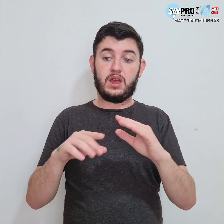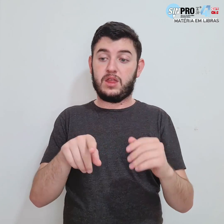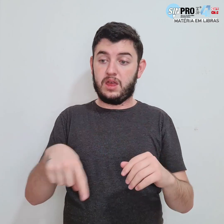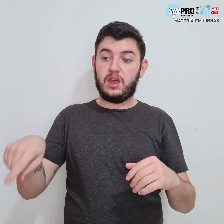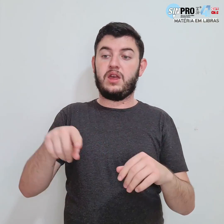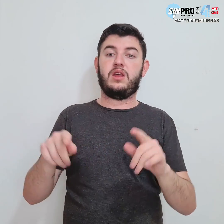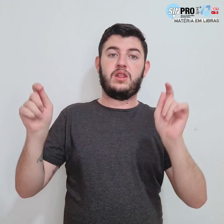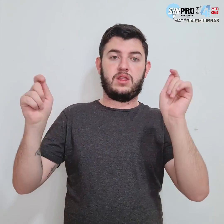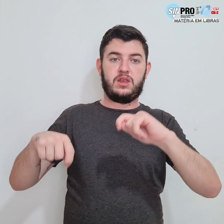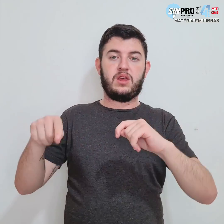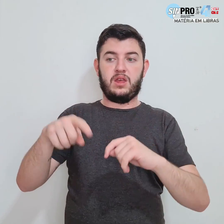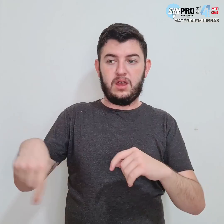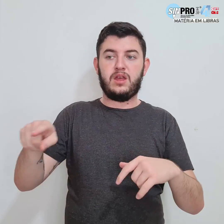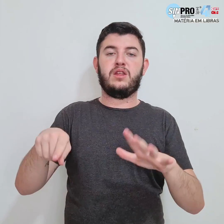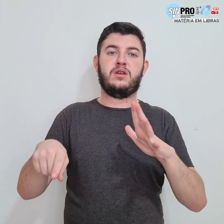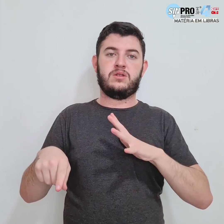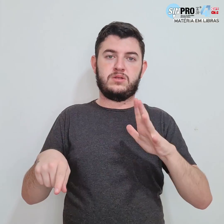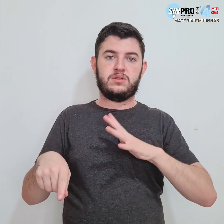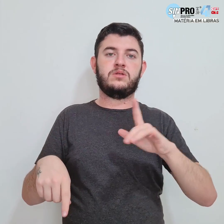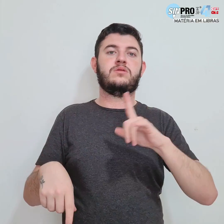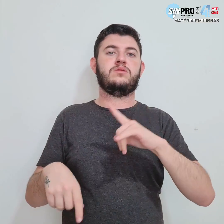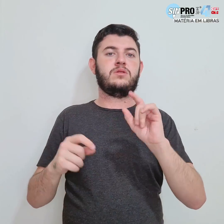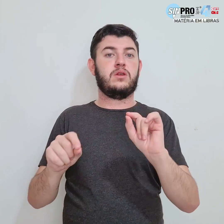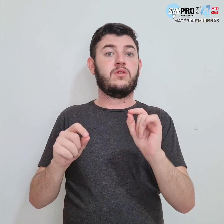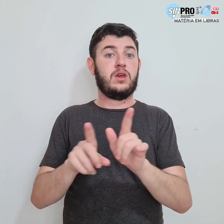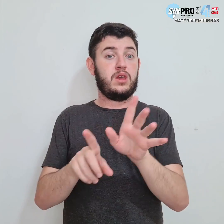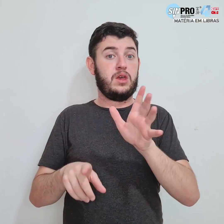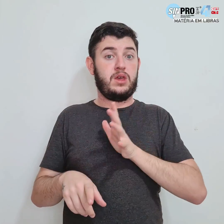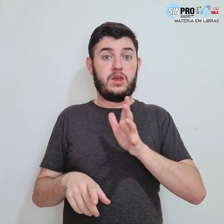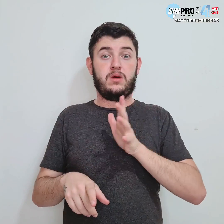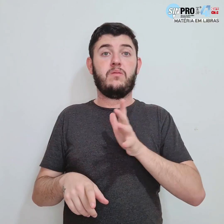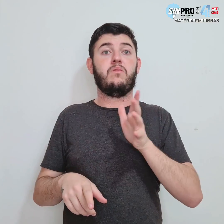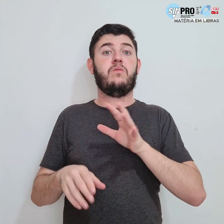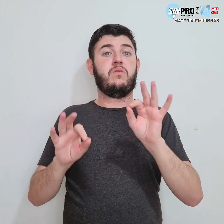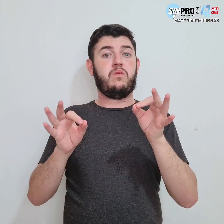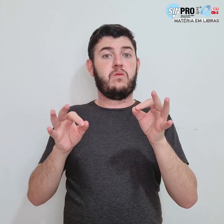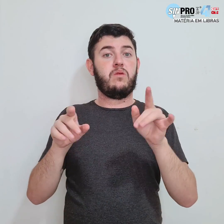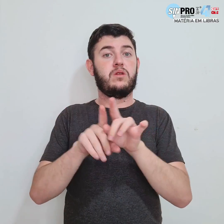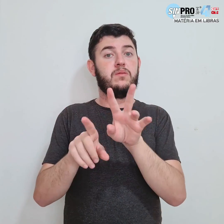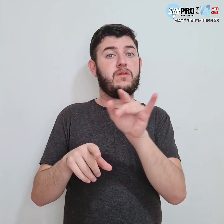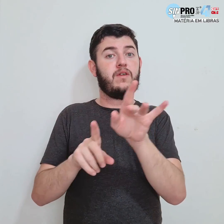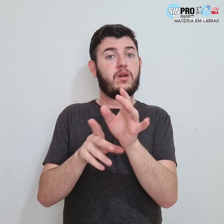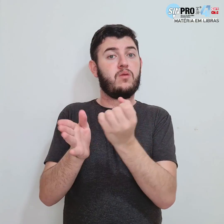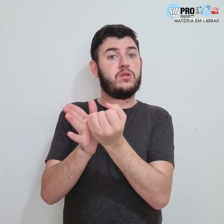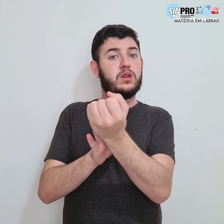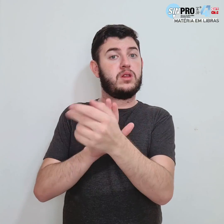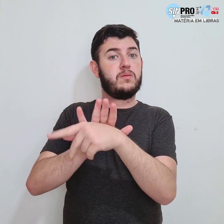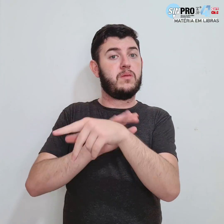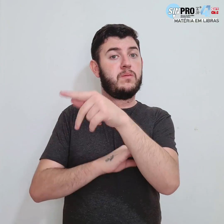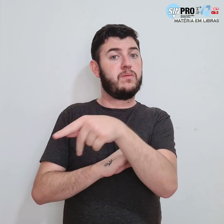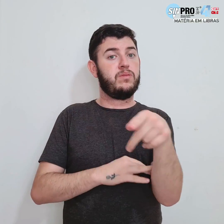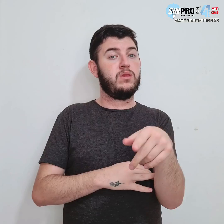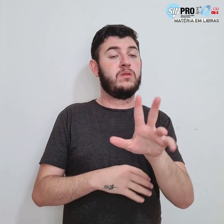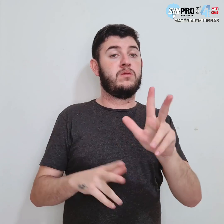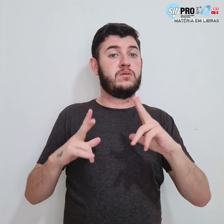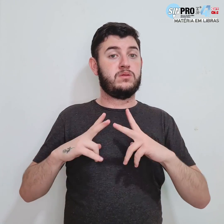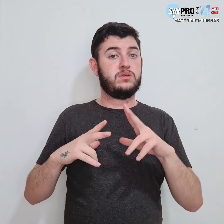grande burguesia, as famílias ricas, os detentores das grandes riquezas, e quem vai poder contratar professores